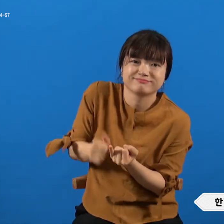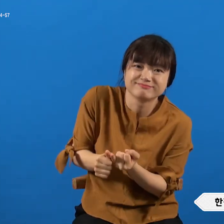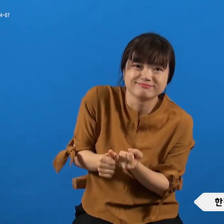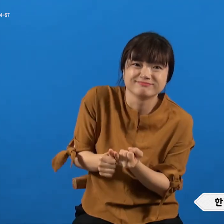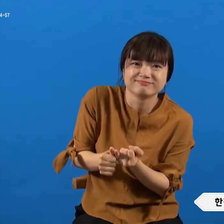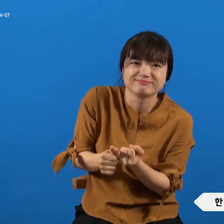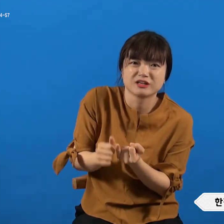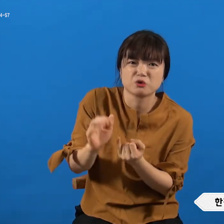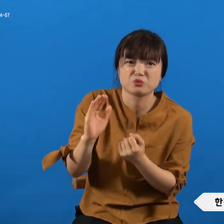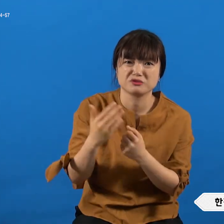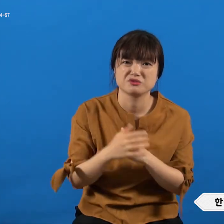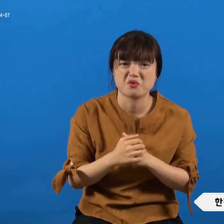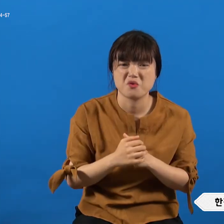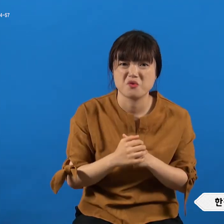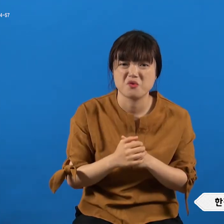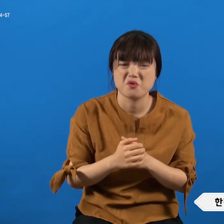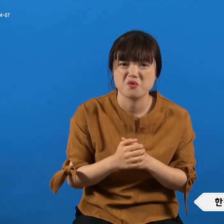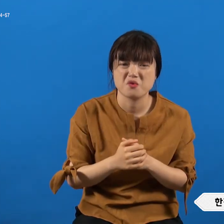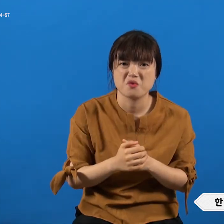맺고 말았습니다.